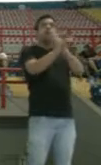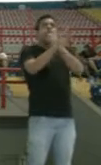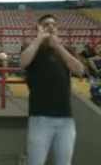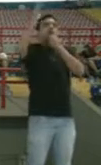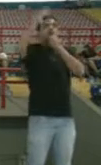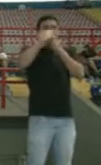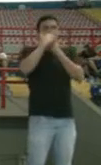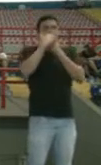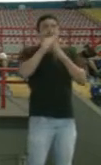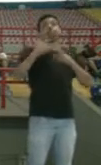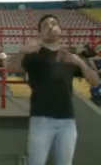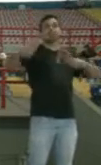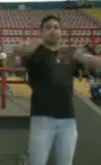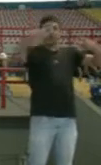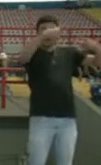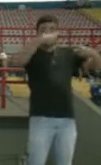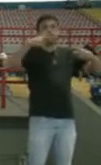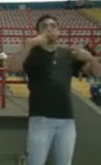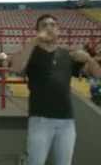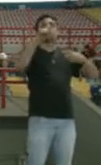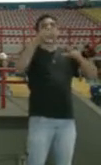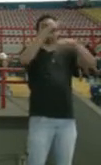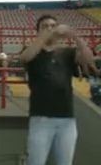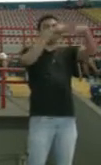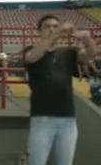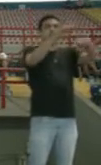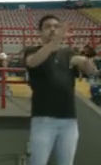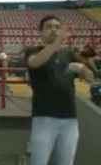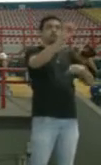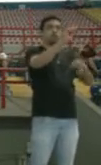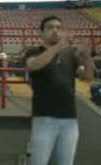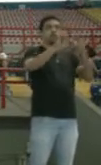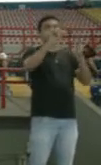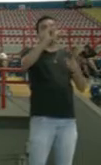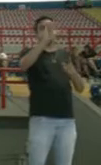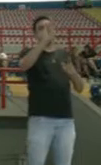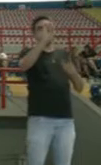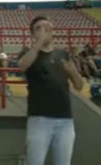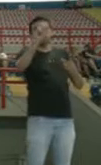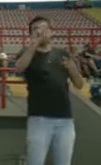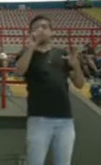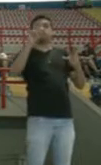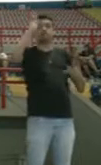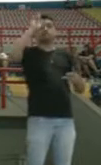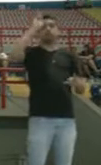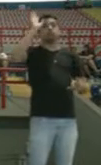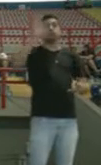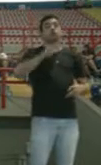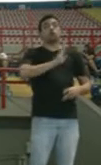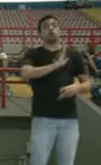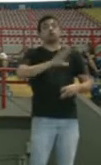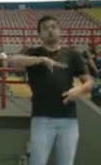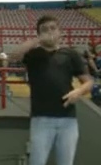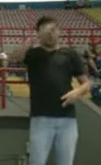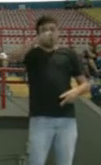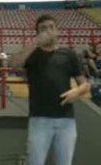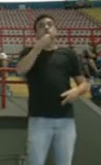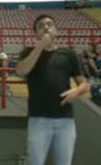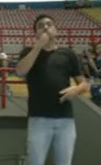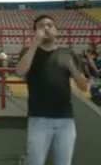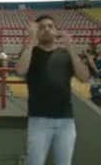queria fazer uma guerra para tomar a Escócia, País de Gales, Irlanda. Assistiram aquele filme Coração Valente com